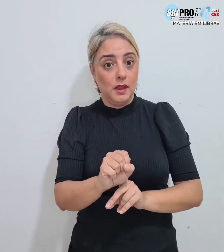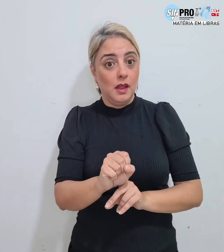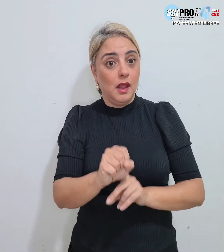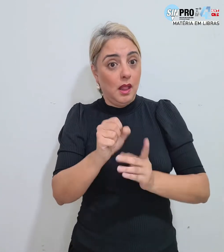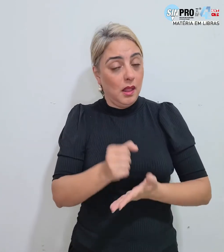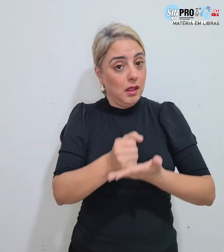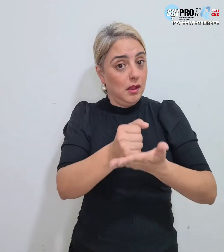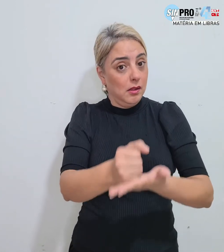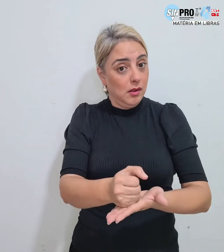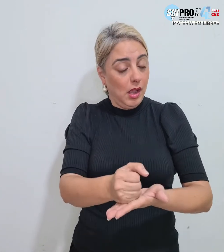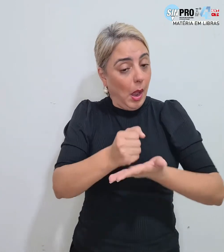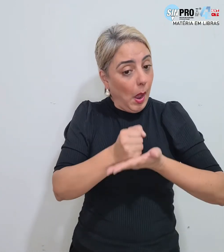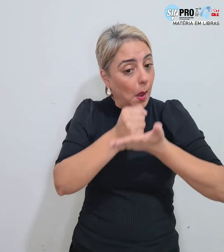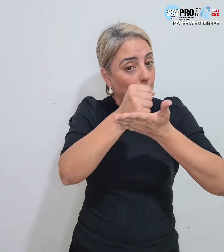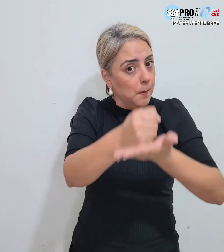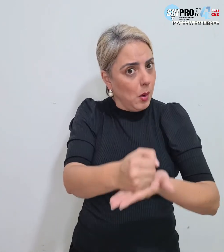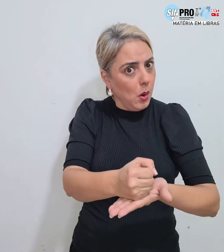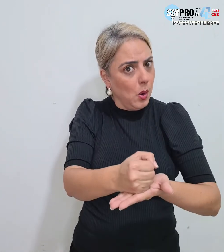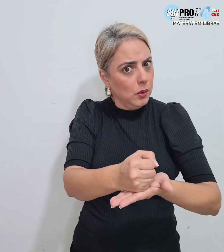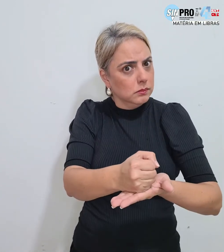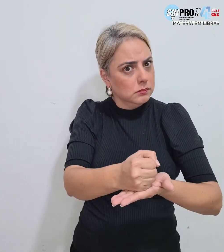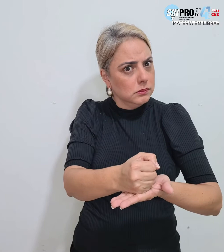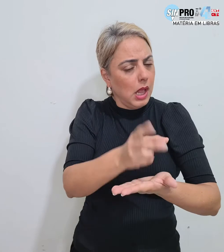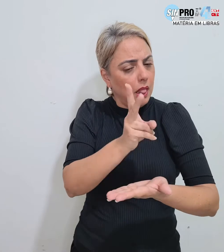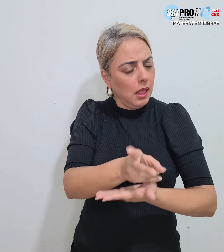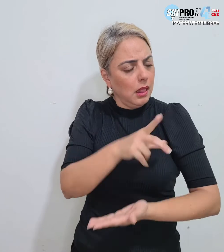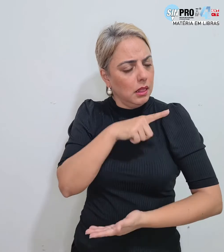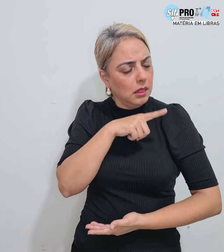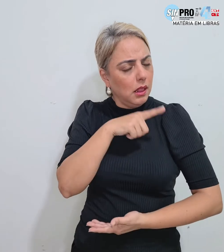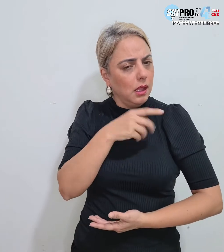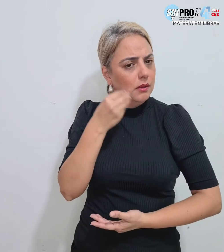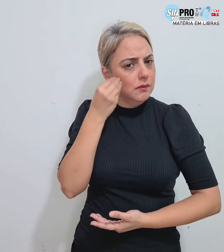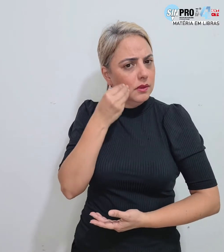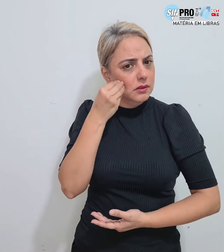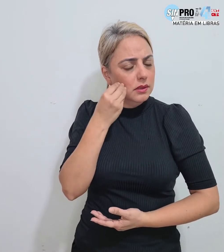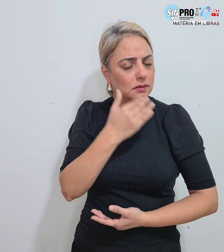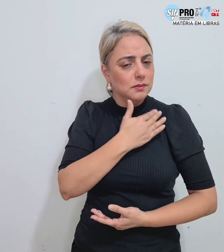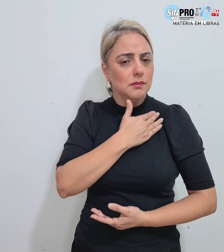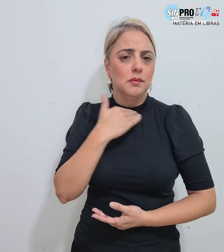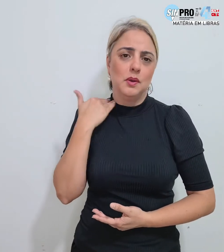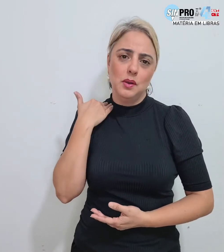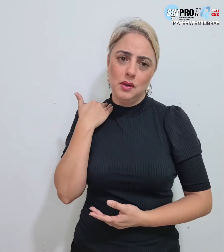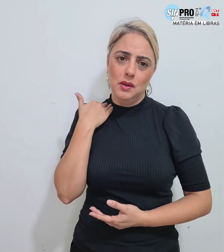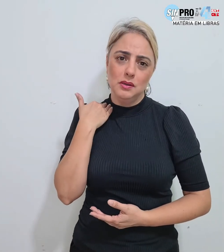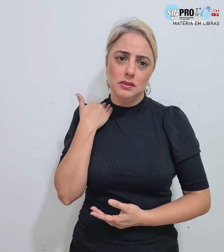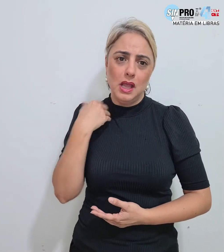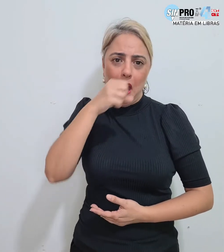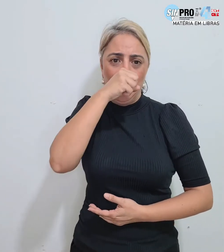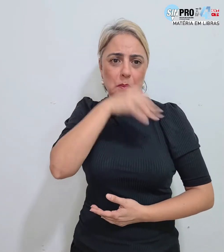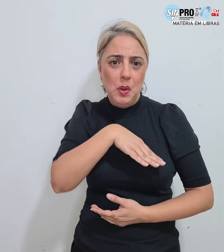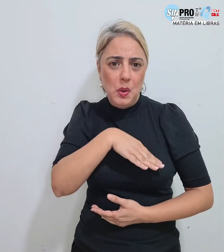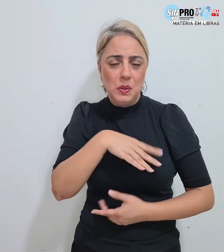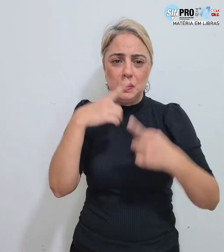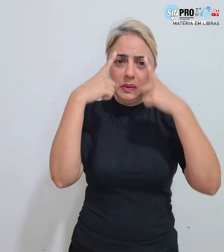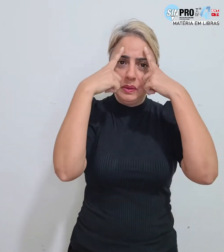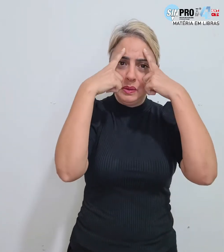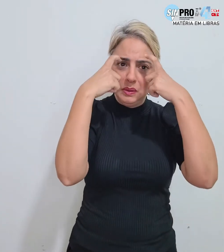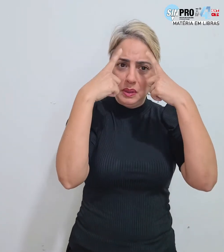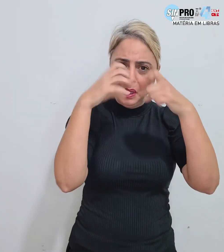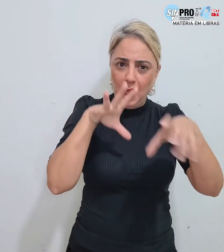ser disponibilizado o apoio dedicado aos que tiverem vivenciado luto, abuso, violência